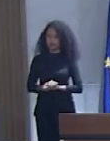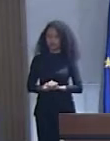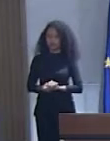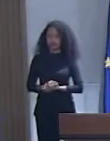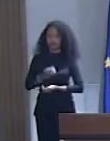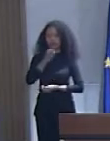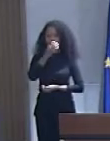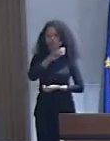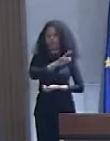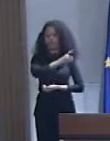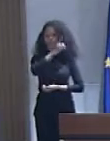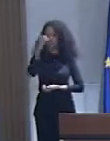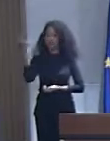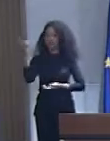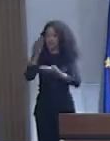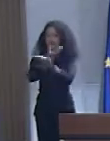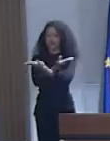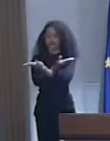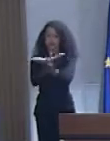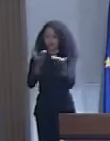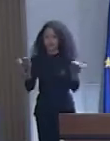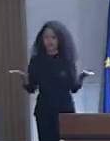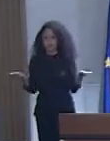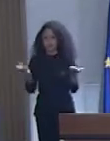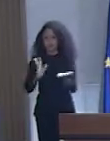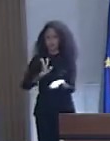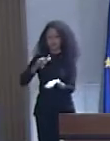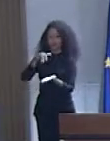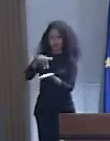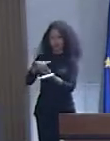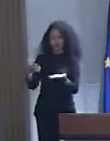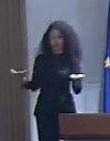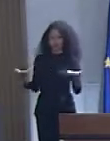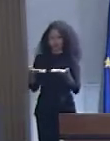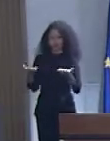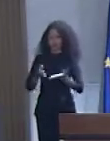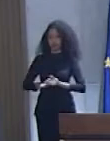Muito bom dia a todas e todos aqui presentes.